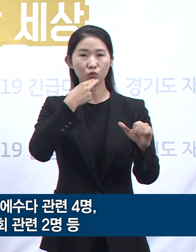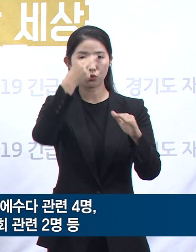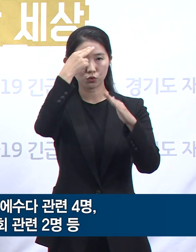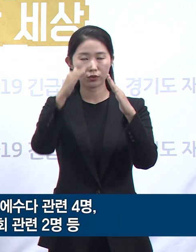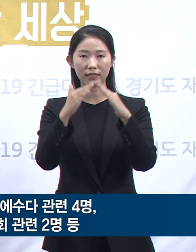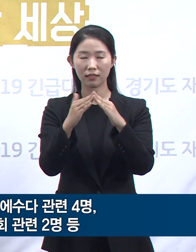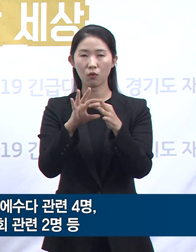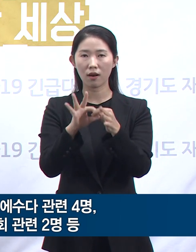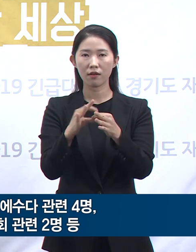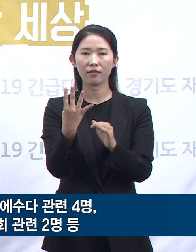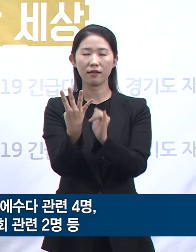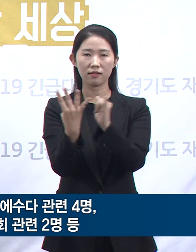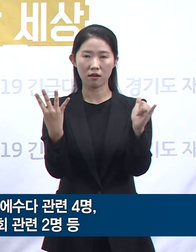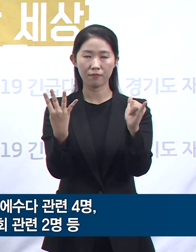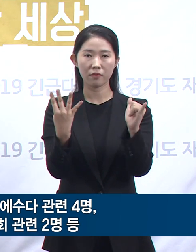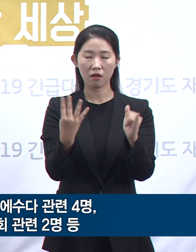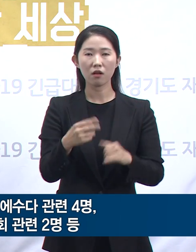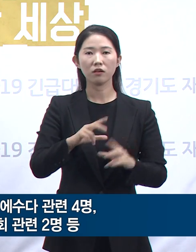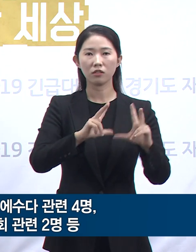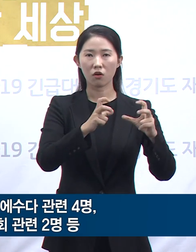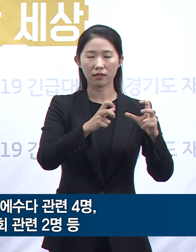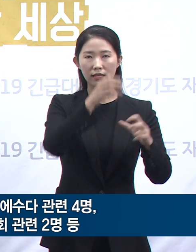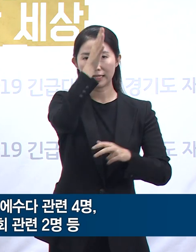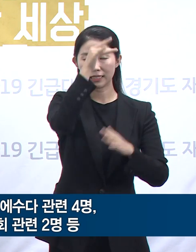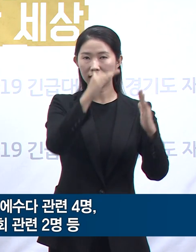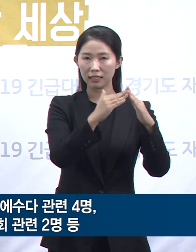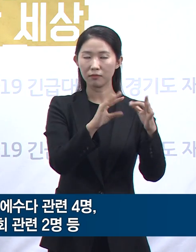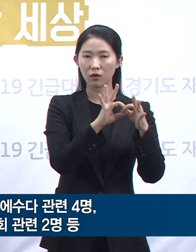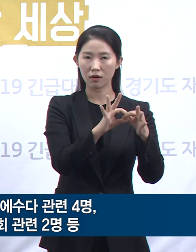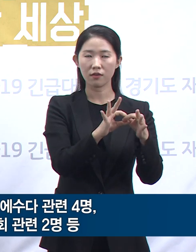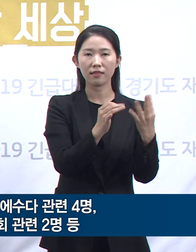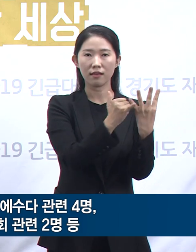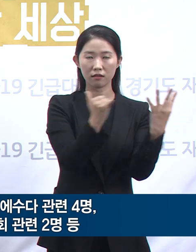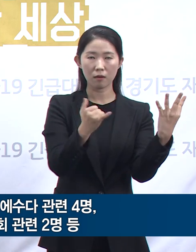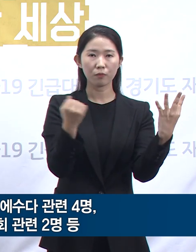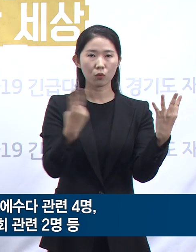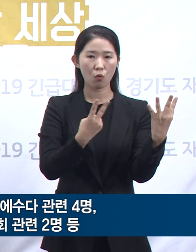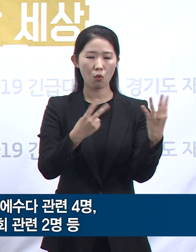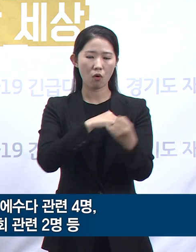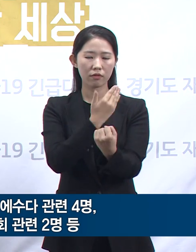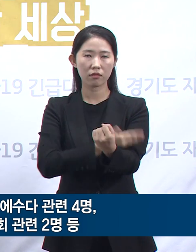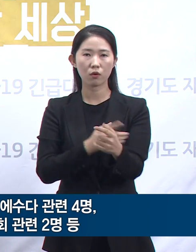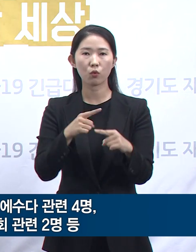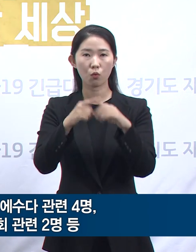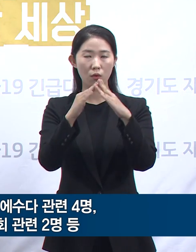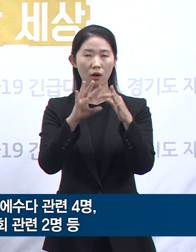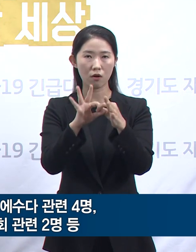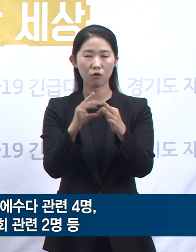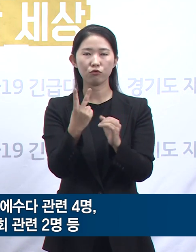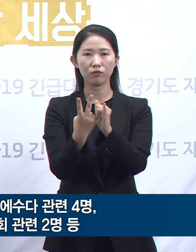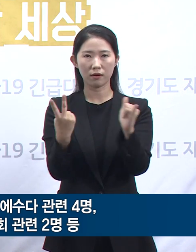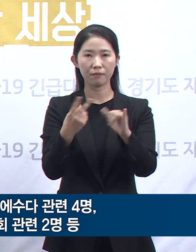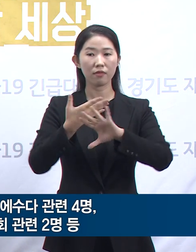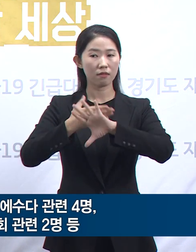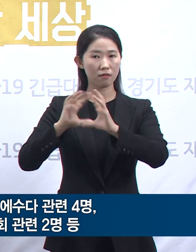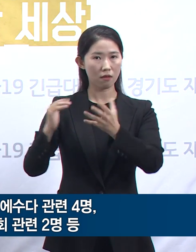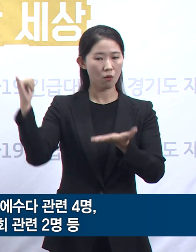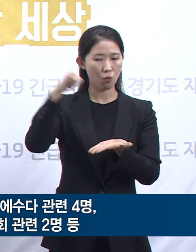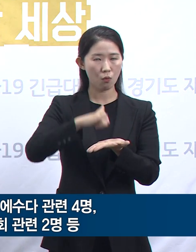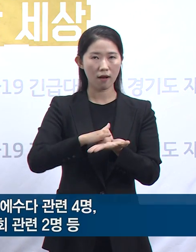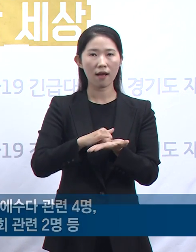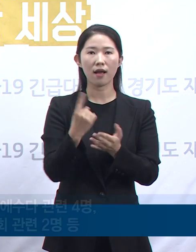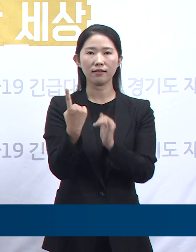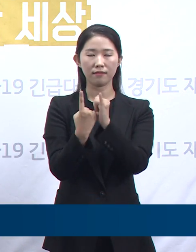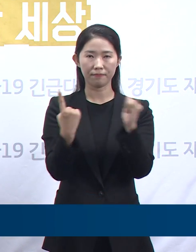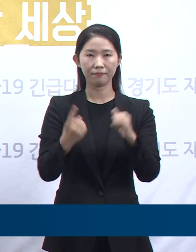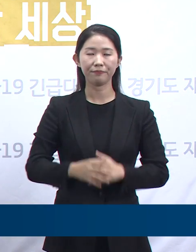성남 BHC 수진역정 관련 2명, 영등포 권능교회 관련 2명 등이며 해외 유입 관련은 1명입니다. 신규